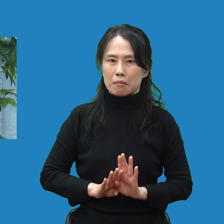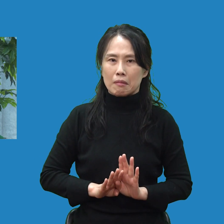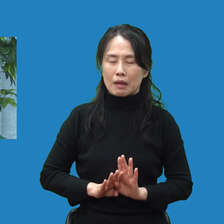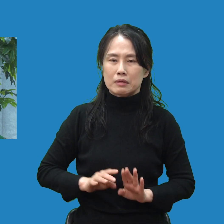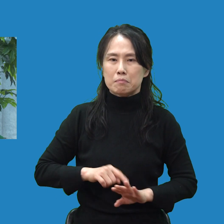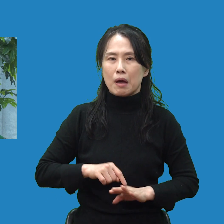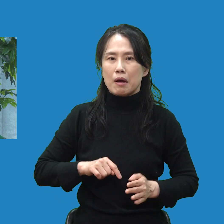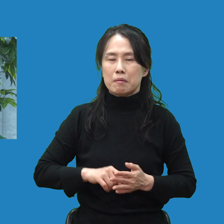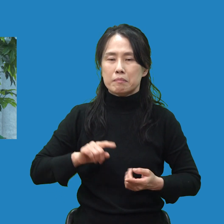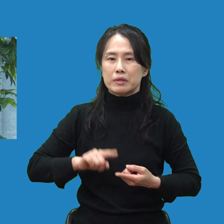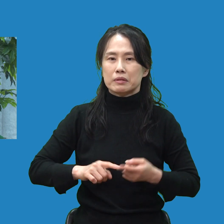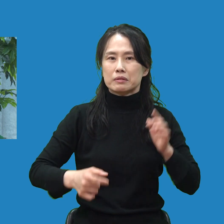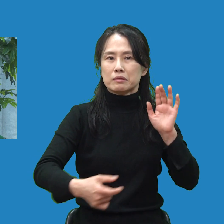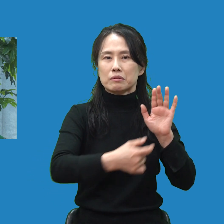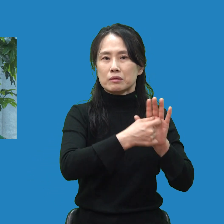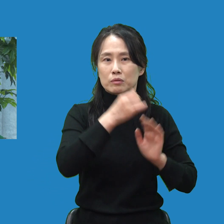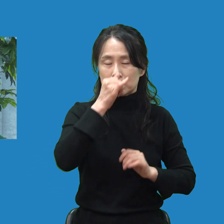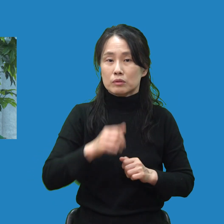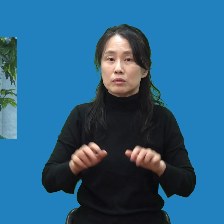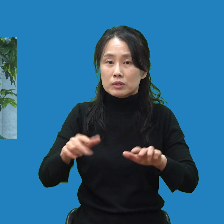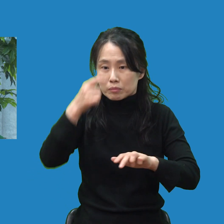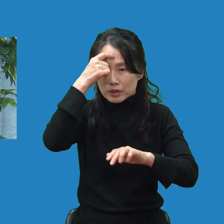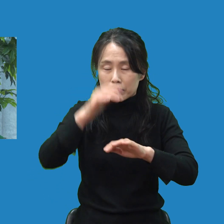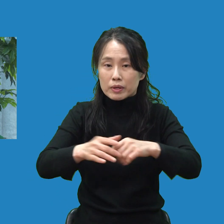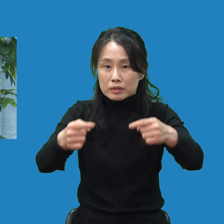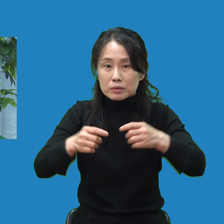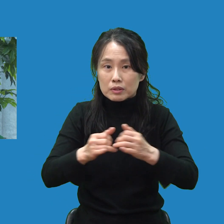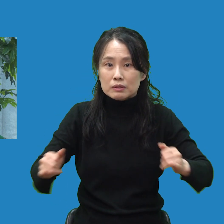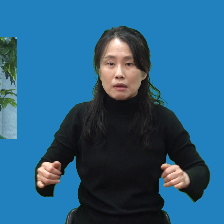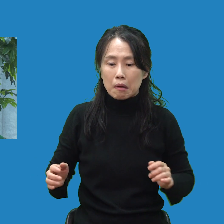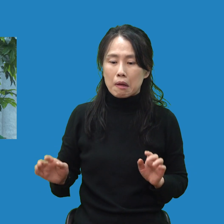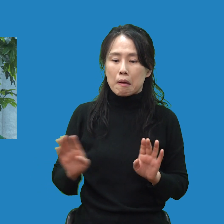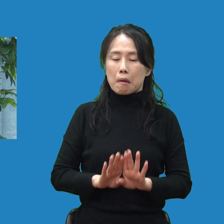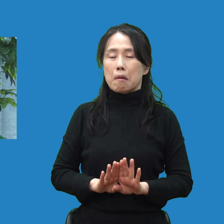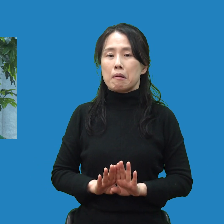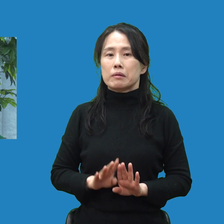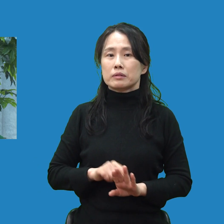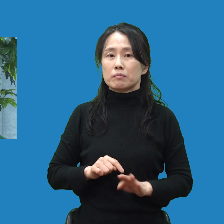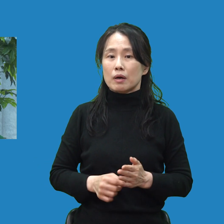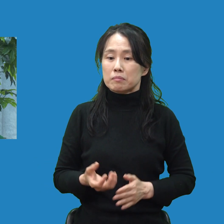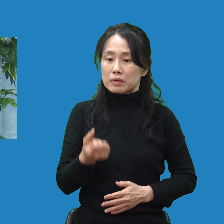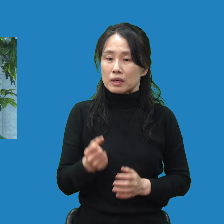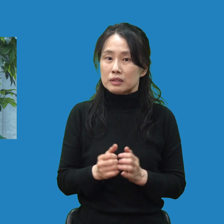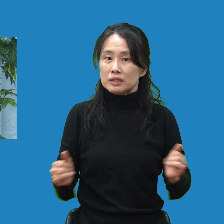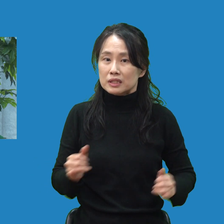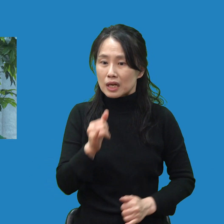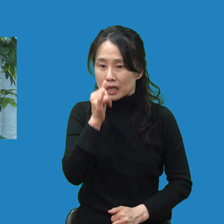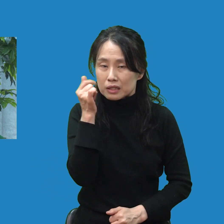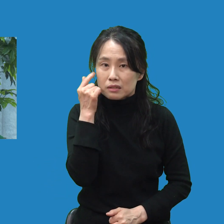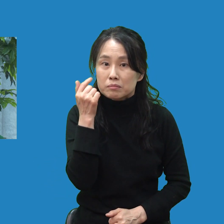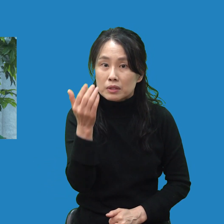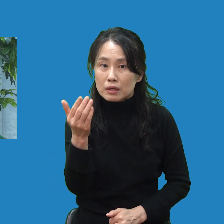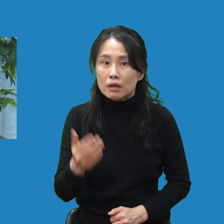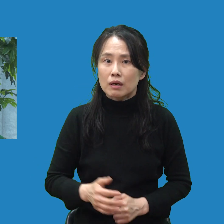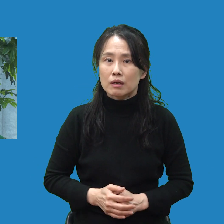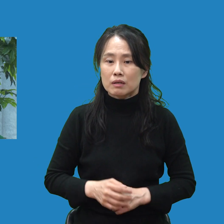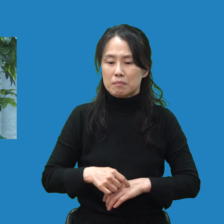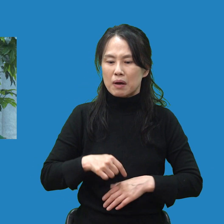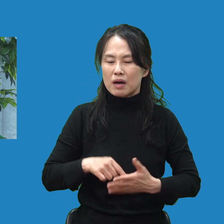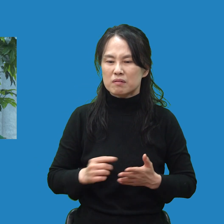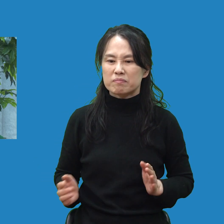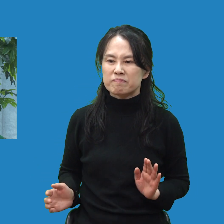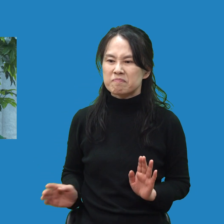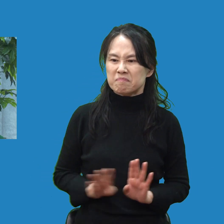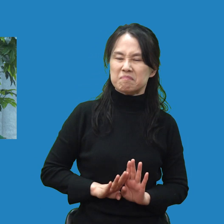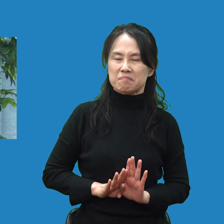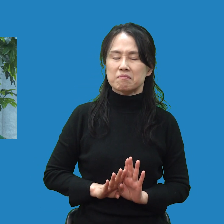오늘 예배하면서도 다친 마음 가지고 있는 제자 같은 그런 성도님 혹 계시지 않습니까? 마음이 닫혀 있는